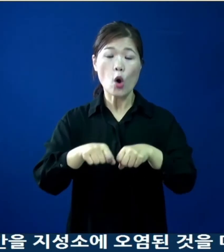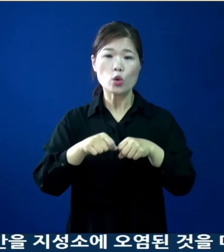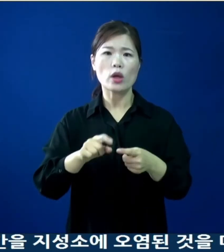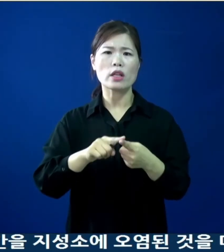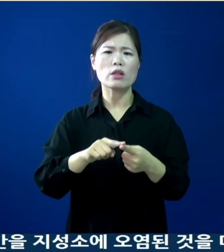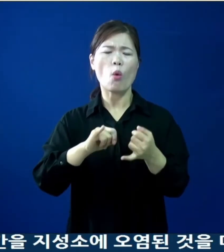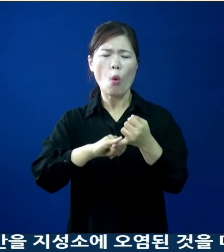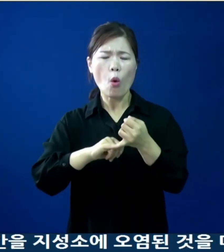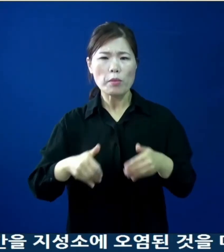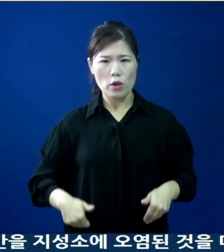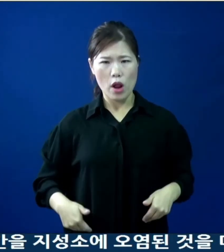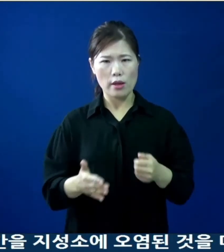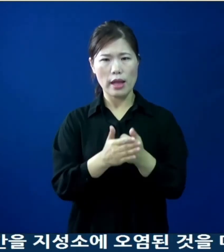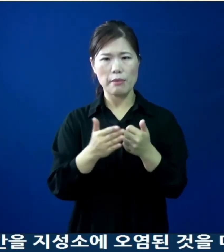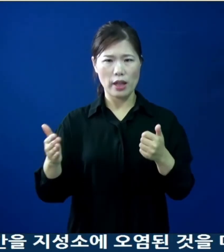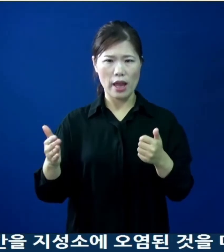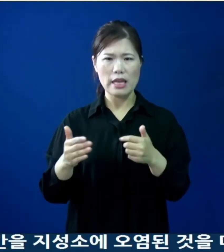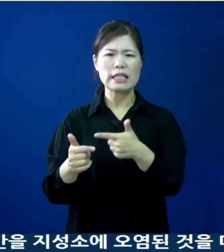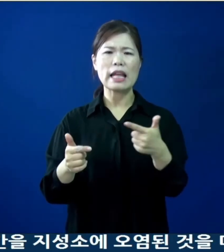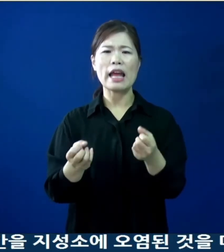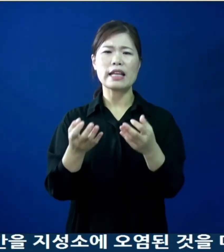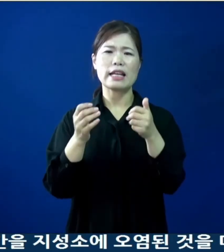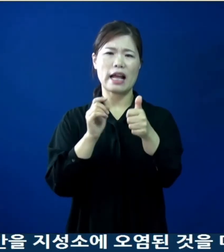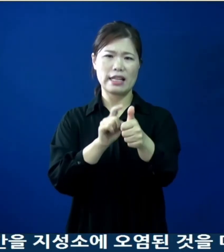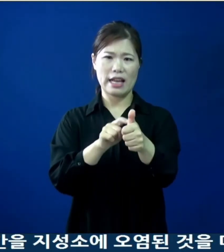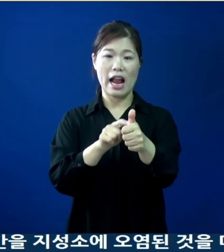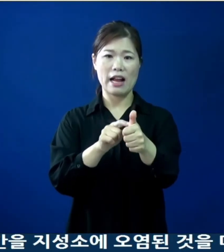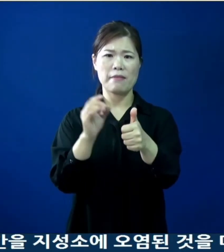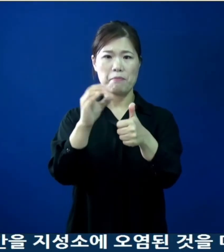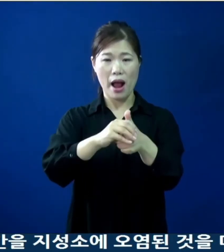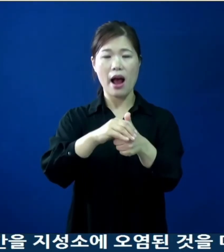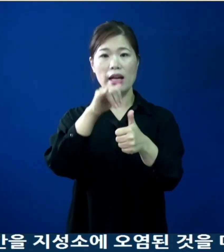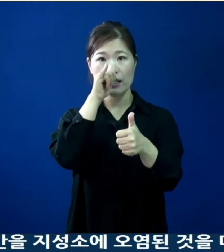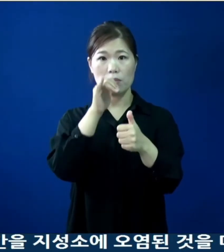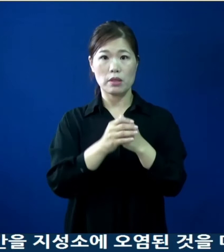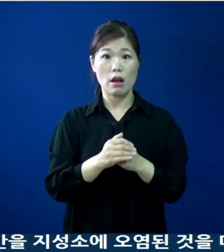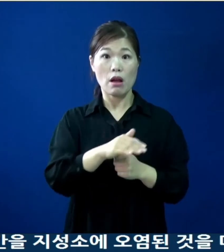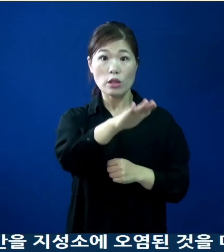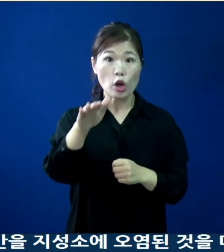지성소에 들어갔다는 얘기입니다. 여러분, 지성소가